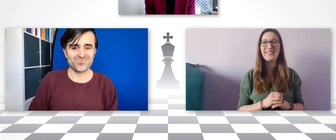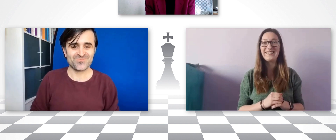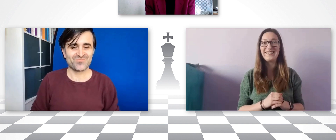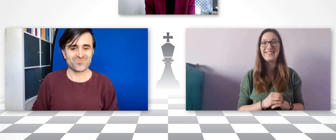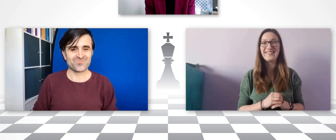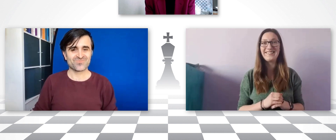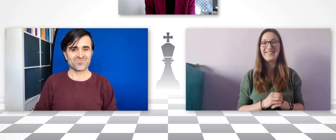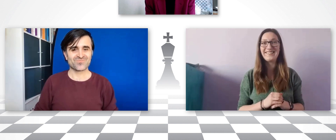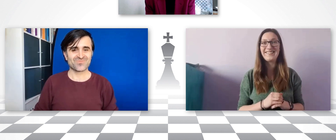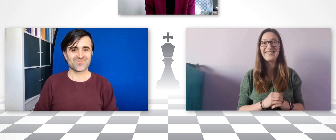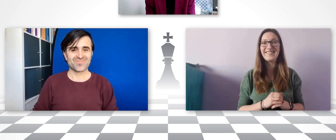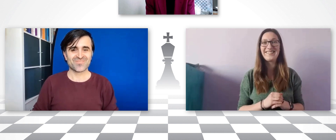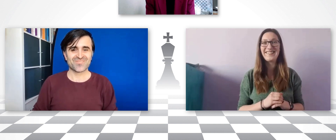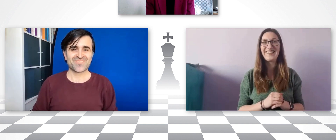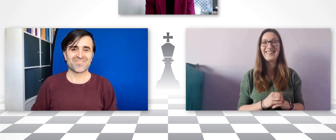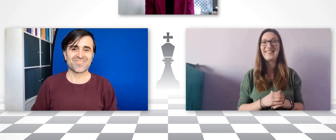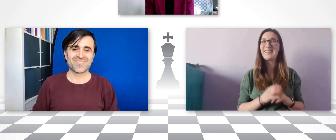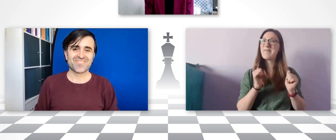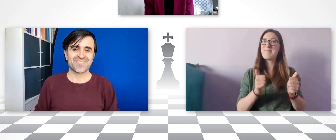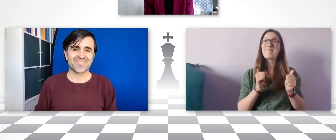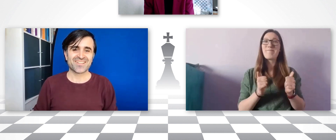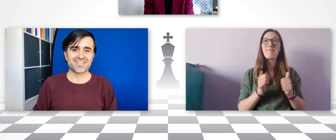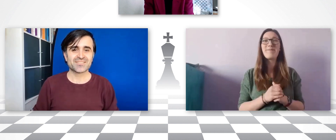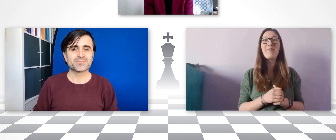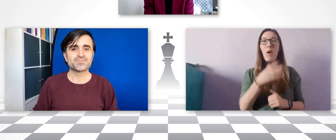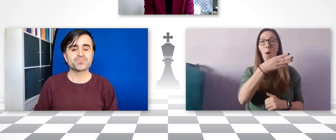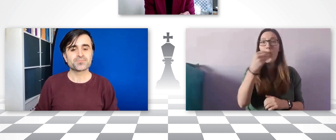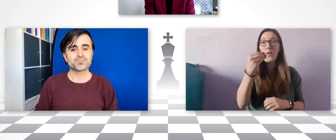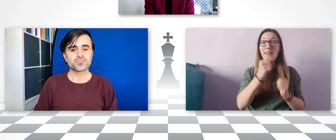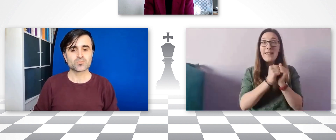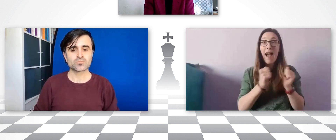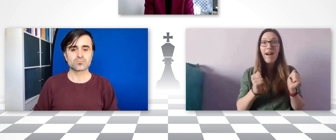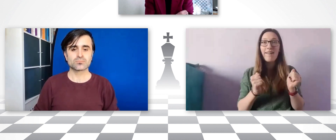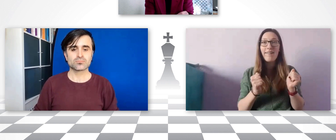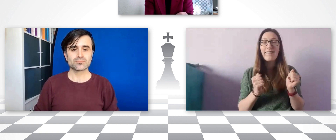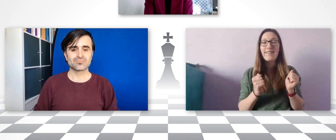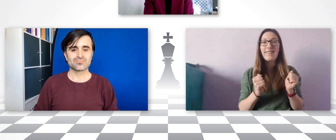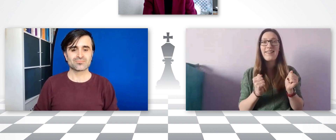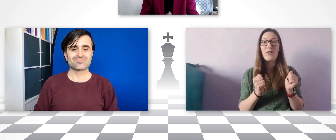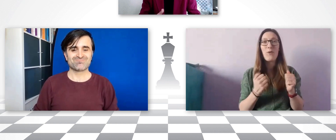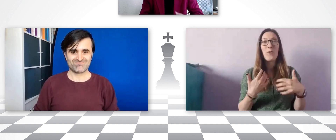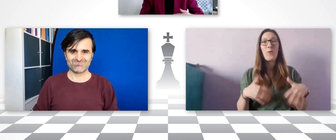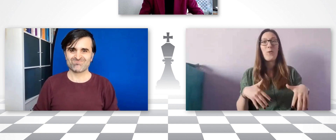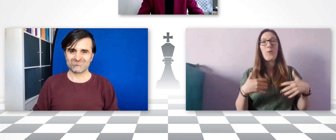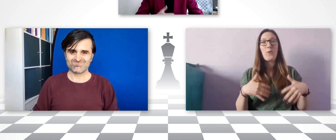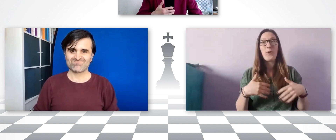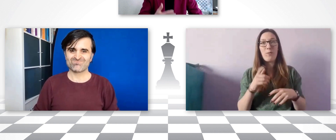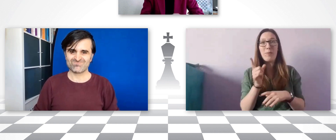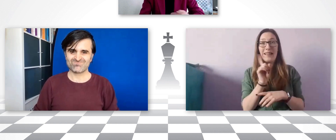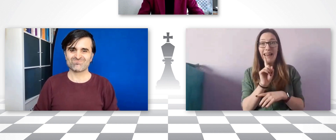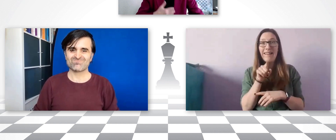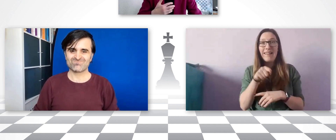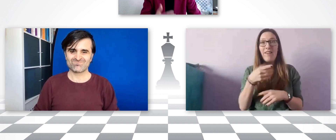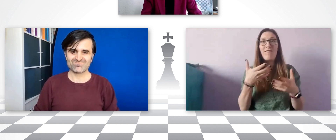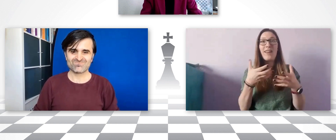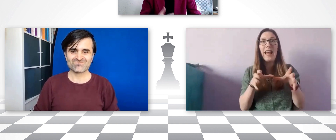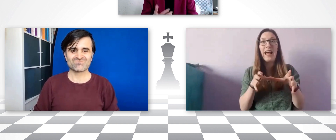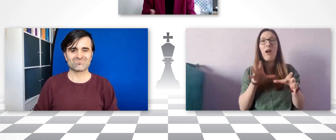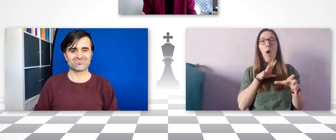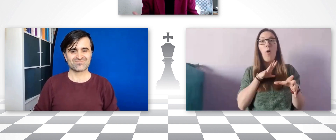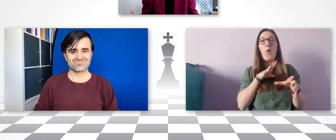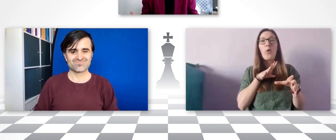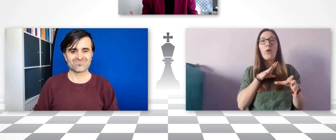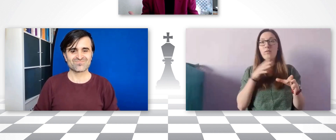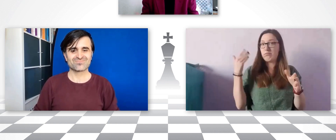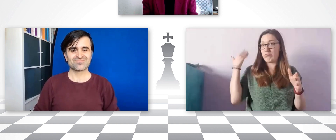zien. Oké, prima. Maar 100 jaar, dat wil natuurlijk wel iets zeggen. Dat wil zeggen dat een vereniging ook helemaal door de oorlog